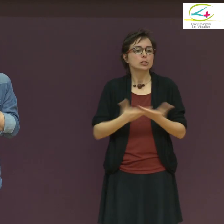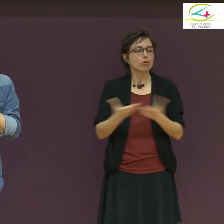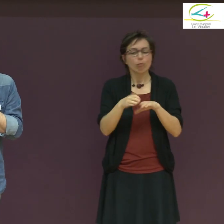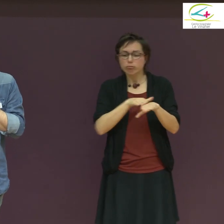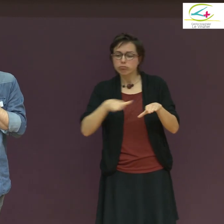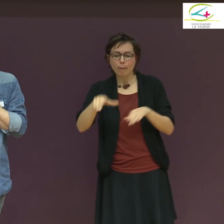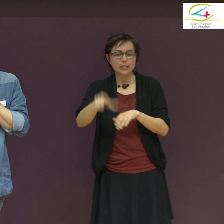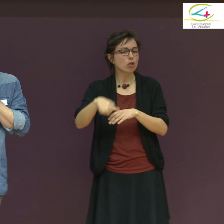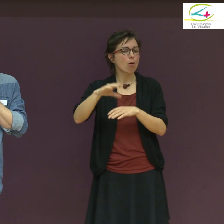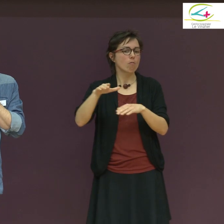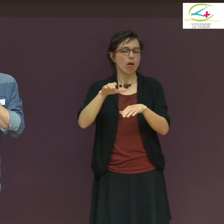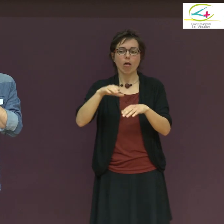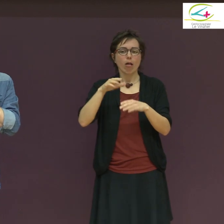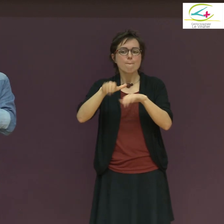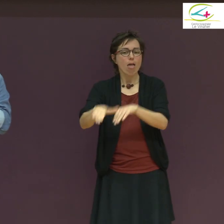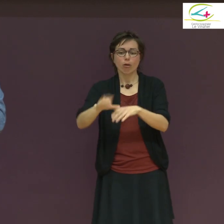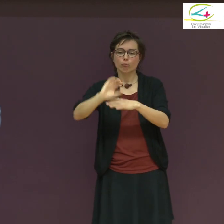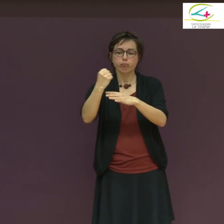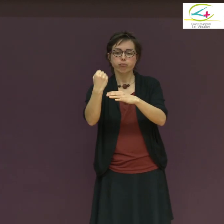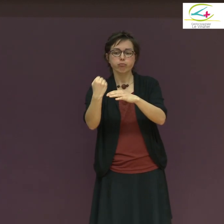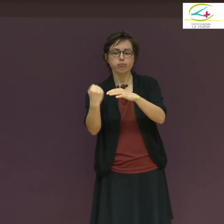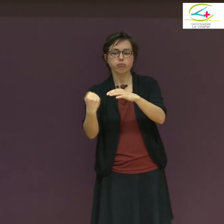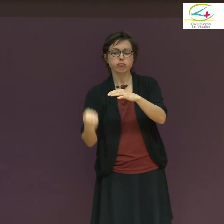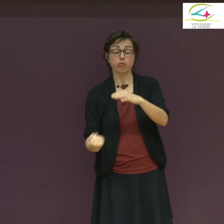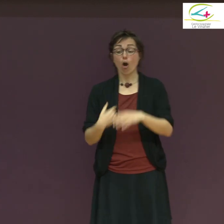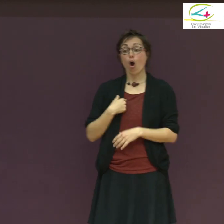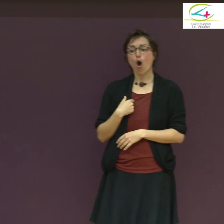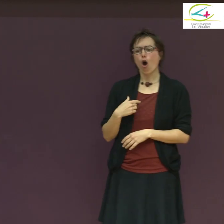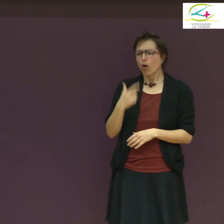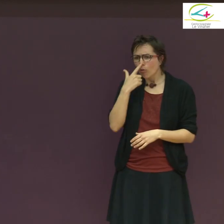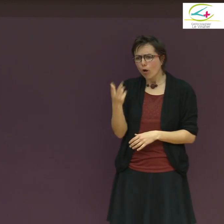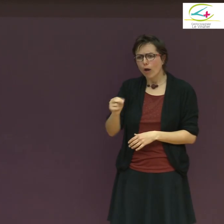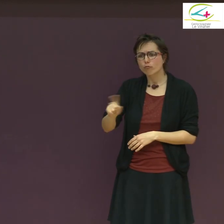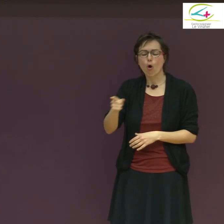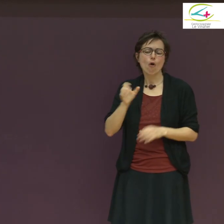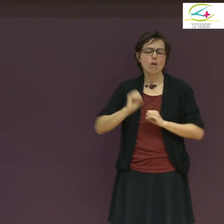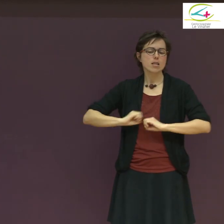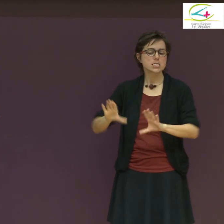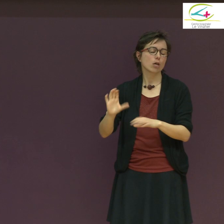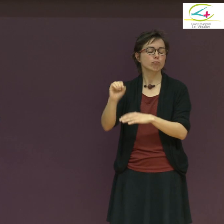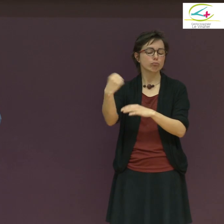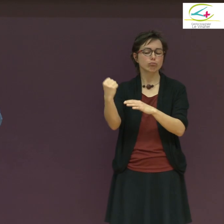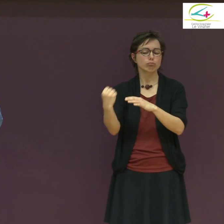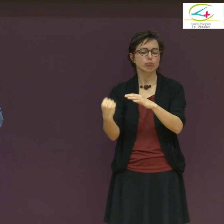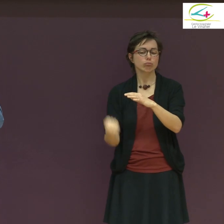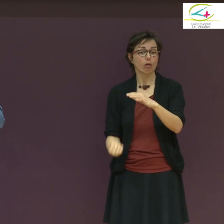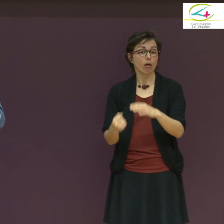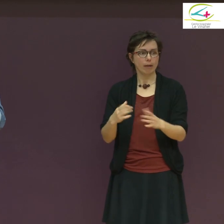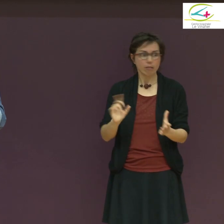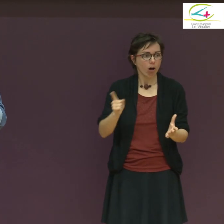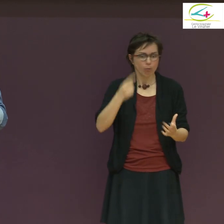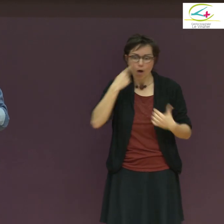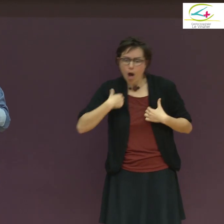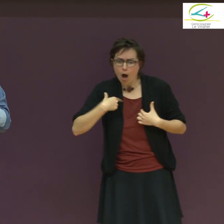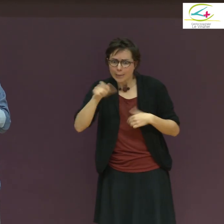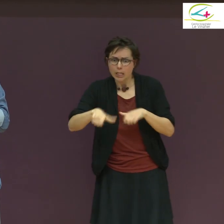appelle à l'aide, vous n'allez pas vous dire, ça va pas très grave, cette noyade. Hein. On va attendre un petit peu. On va dire, il faut que j'envoie une boue, il faut que je